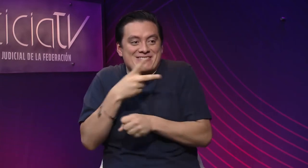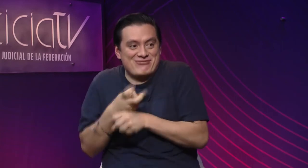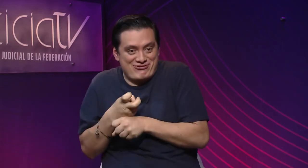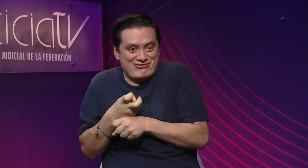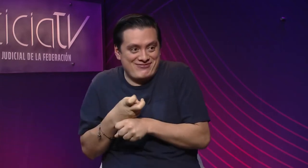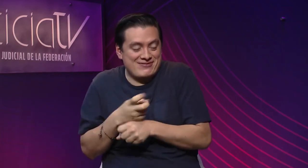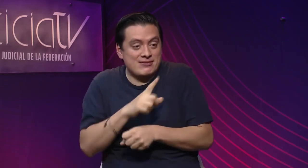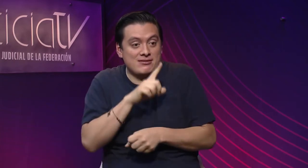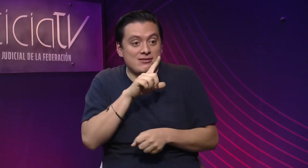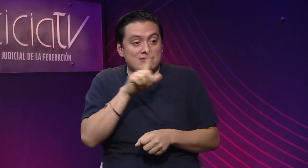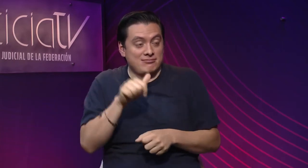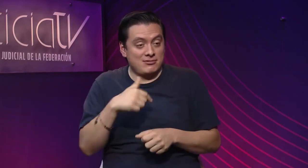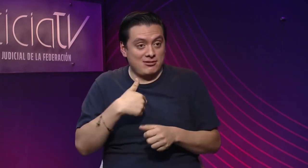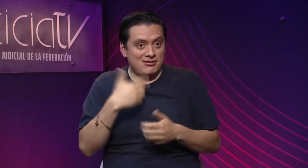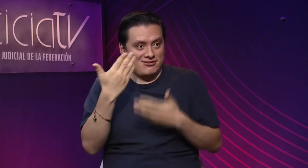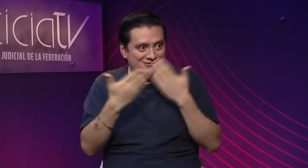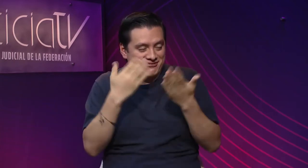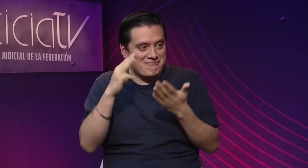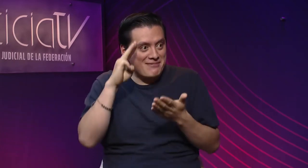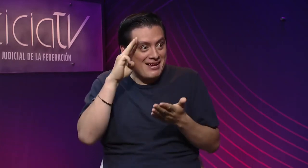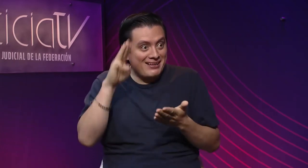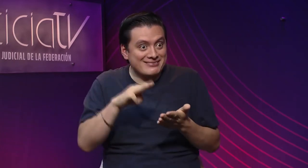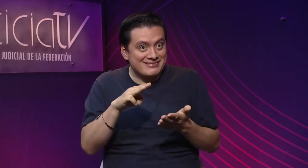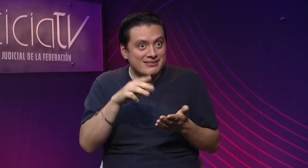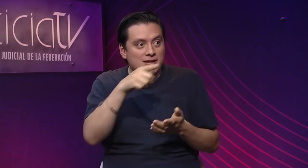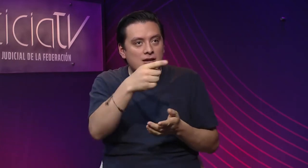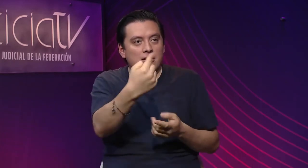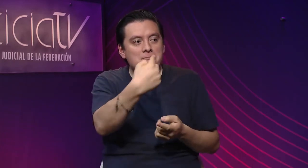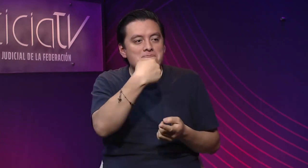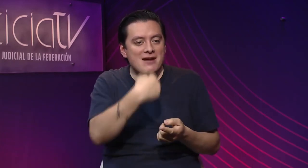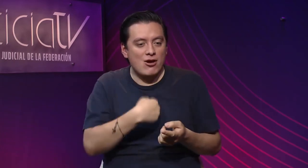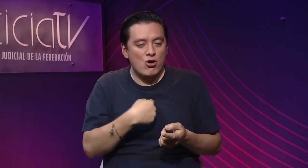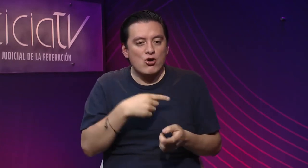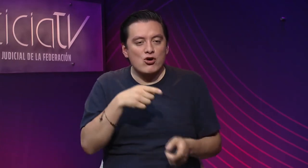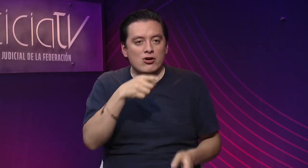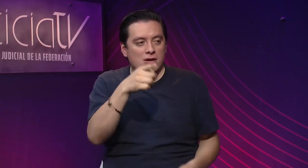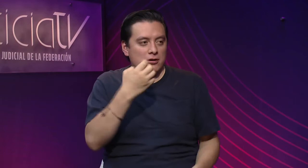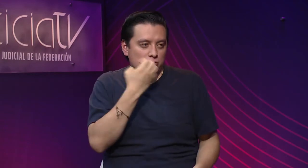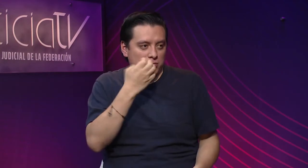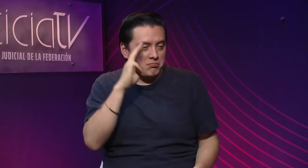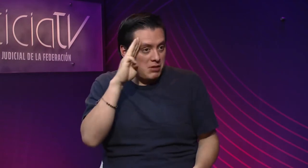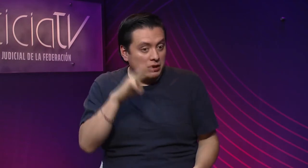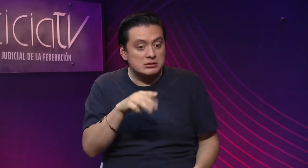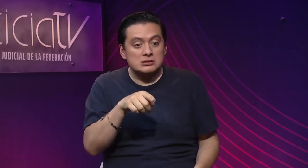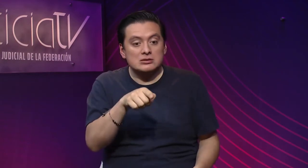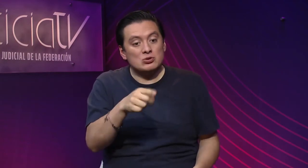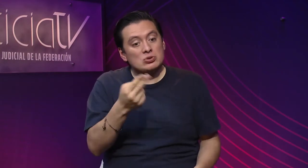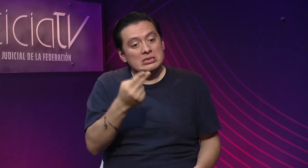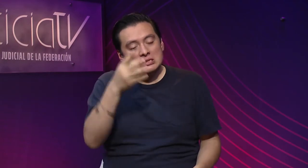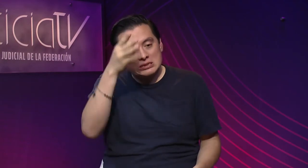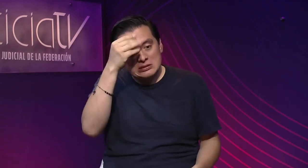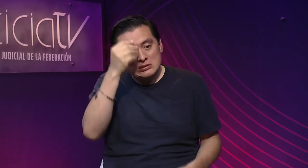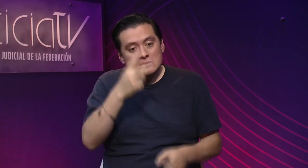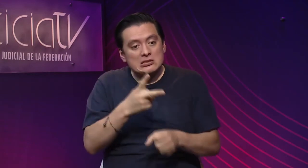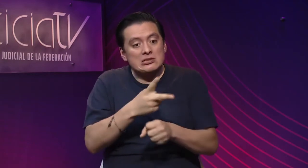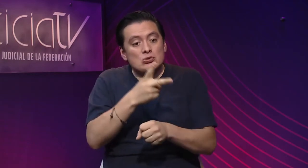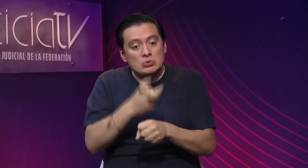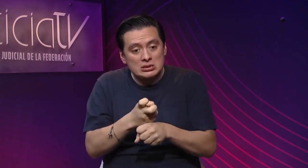enseñas y te dicen, no está bien. Entonces sigue siendo tu segunda lengua, entonces no es algo que sea